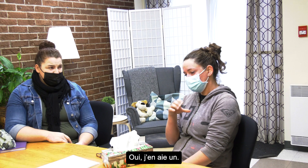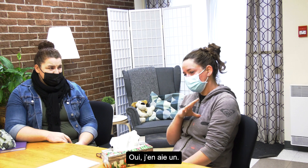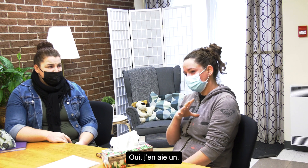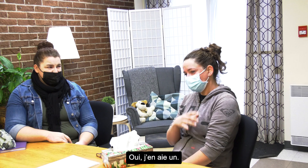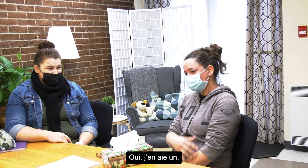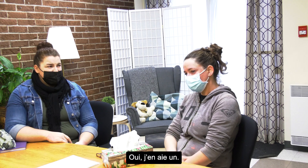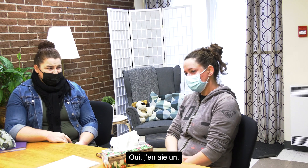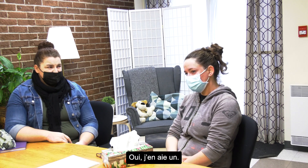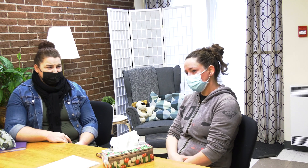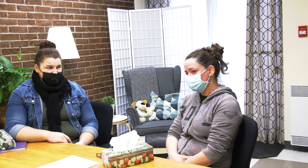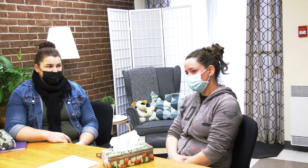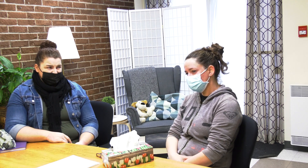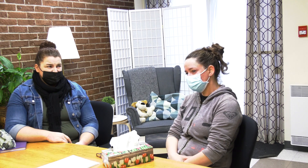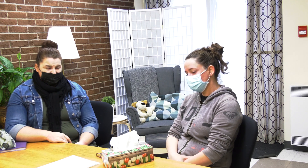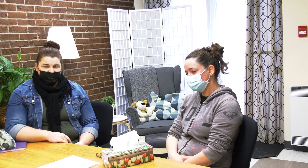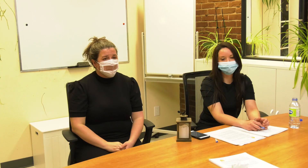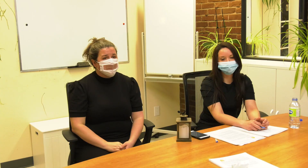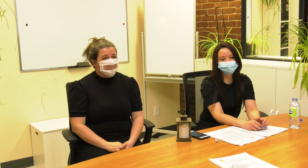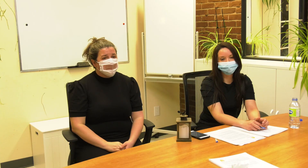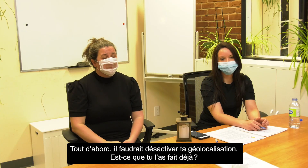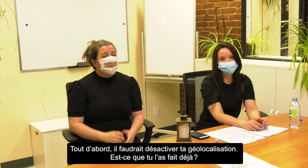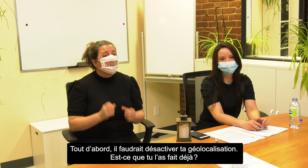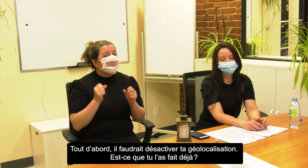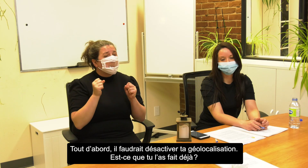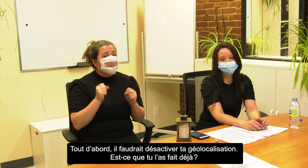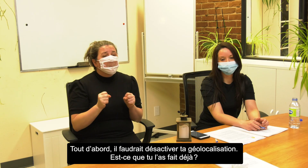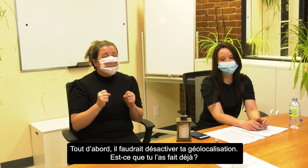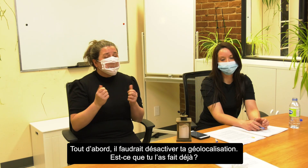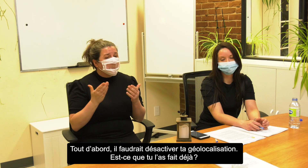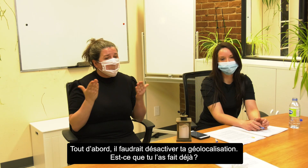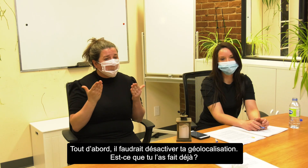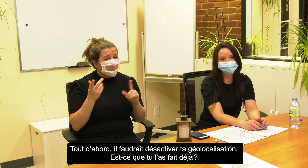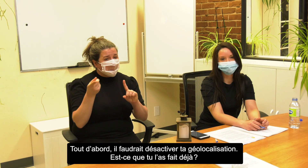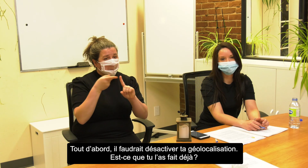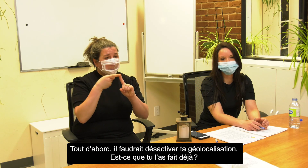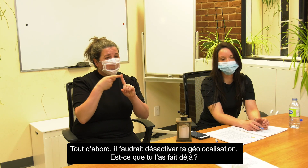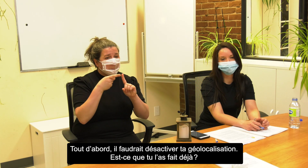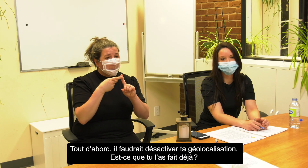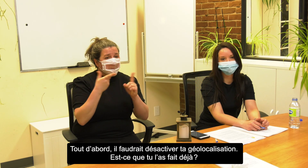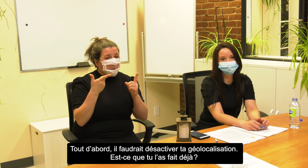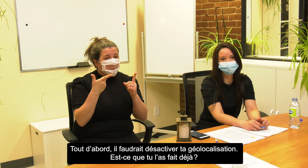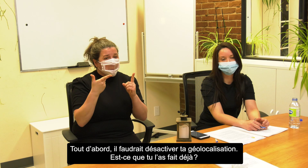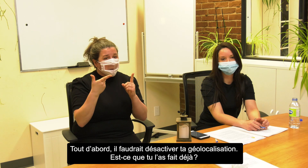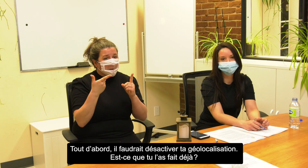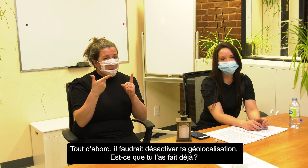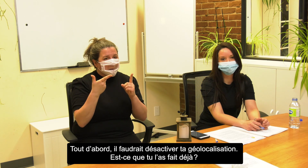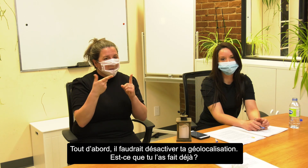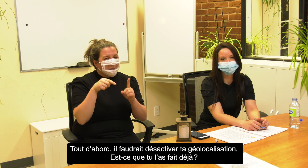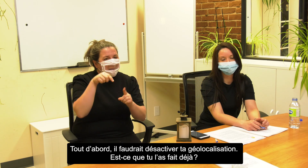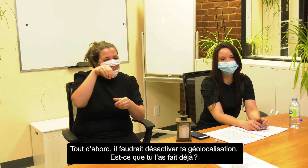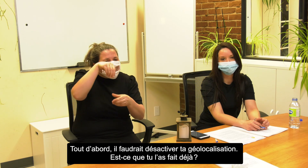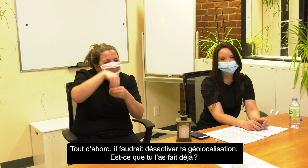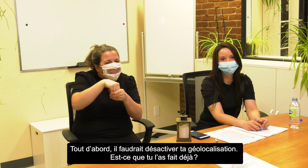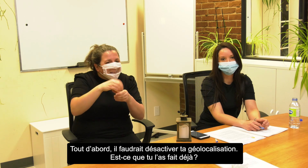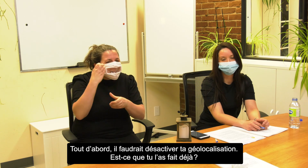Oui. OK. C'est ce qu'on va pouvoir faire, là, en première étape, ça va être de désactiver la géolocalisation sur ton téléphone.